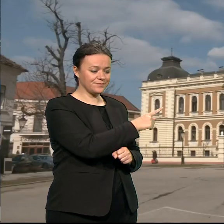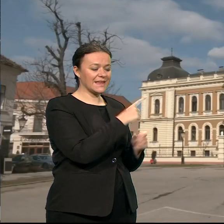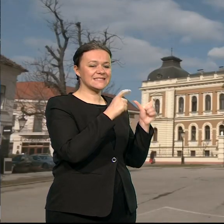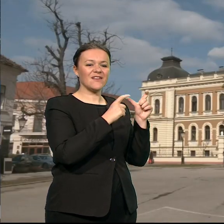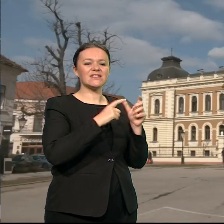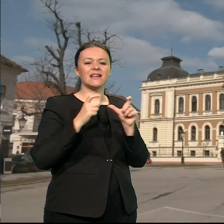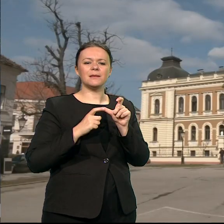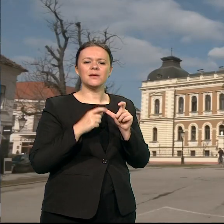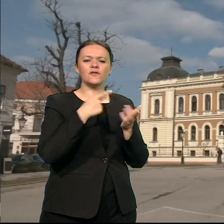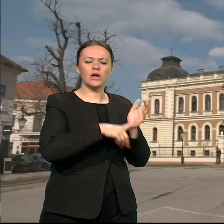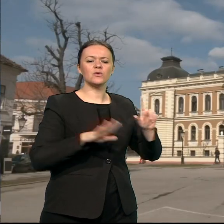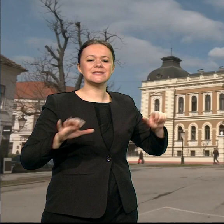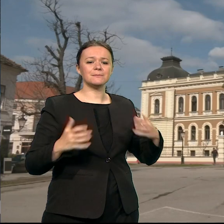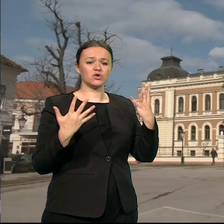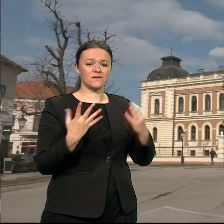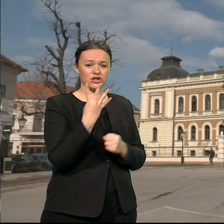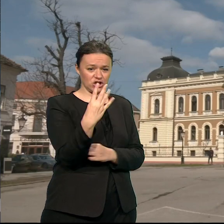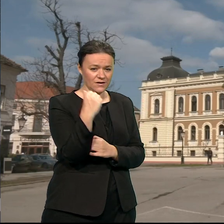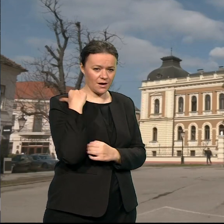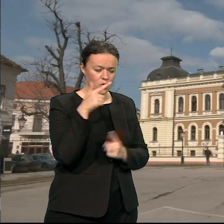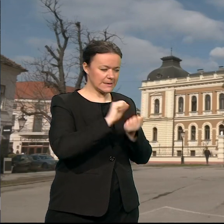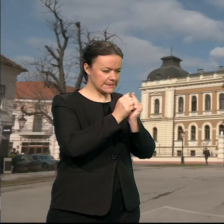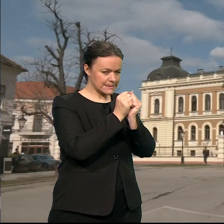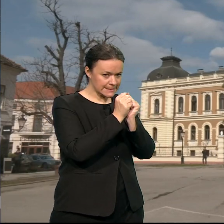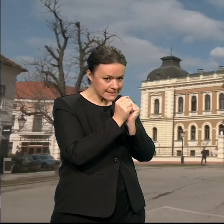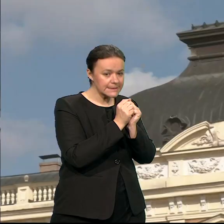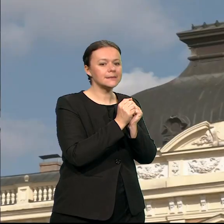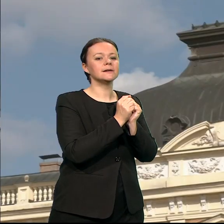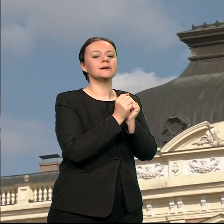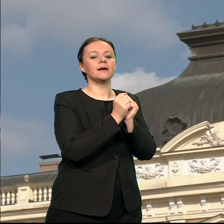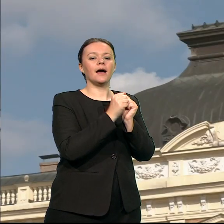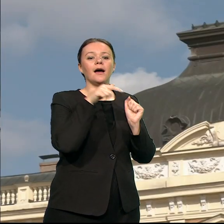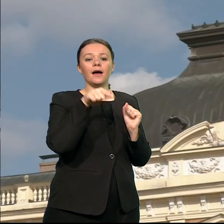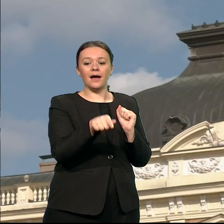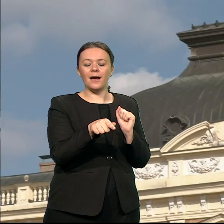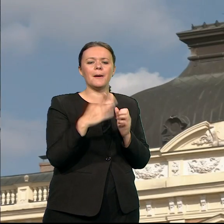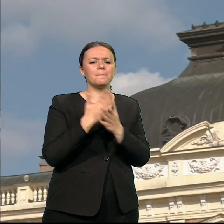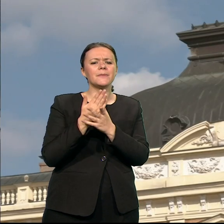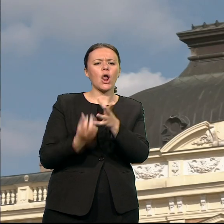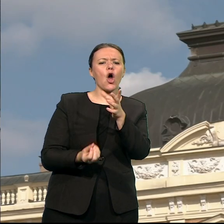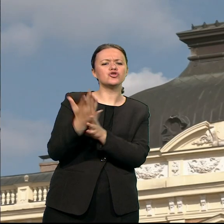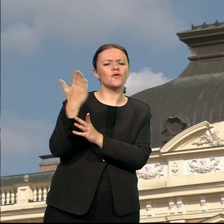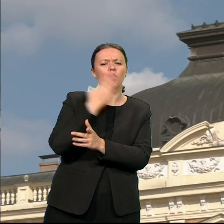Stratimirovića 1794. godine na tragu Bogoslovskog učilišta koje je osnovano još